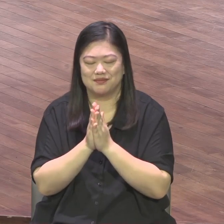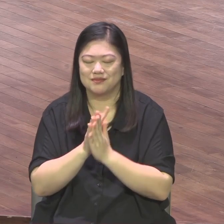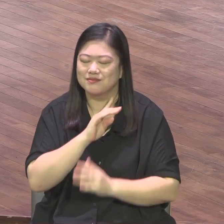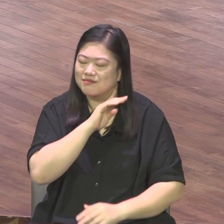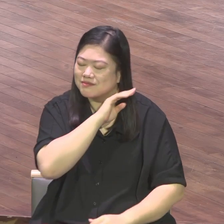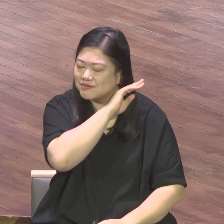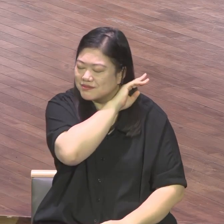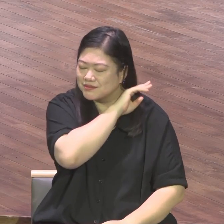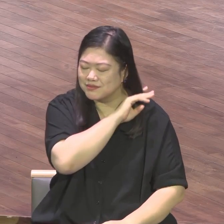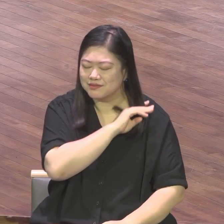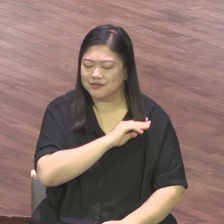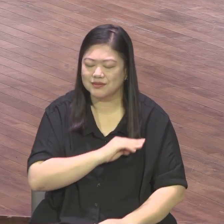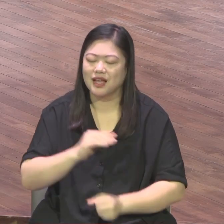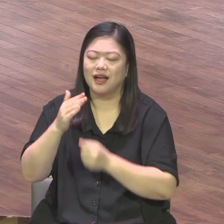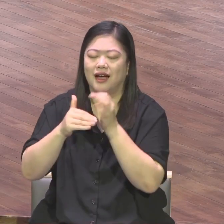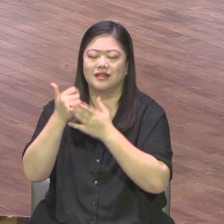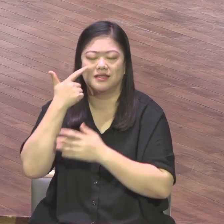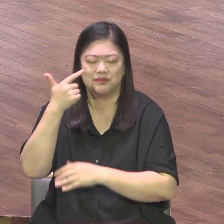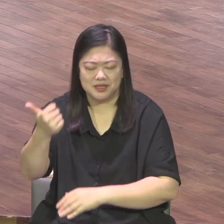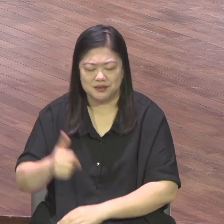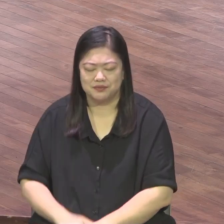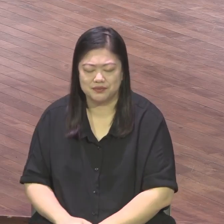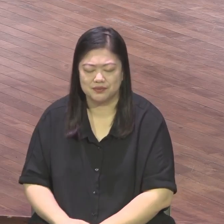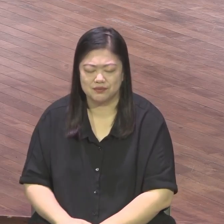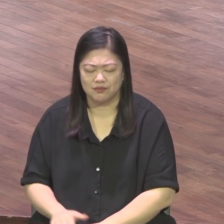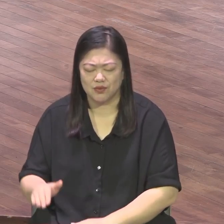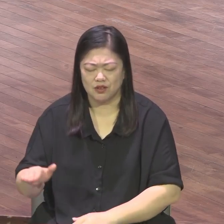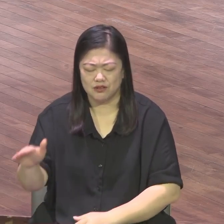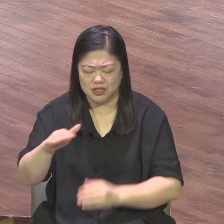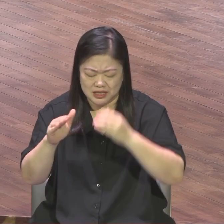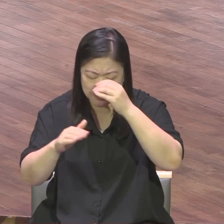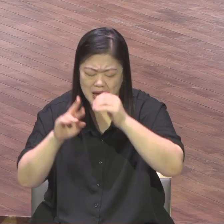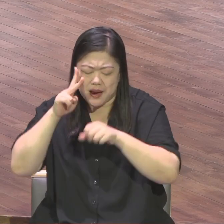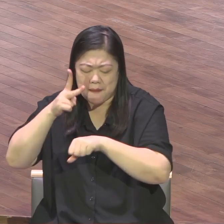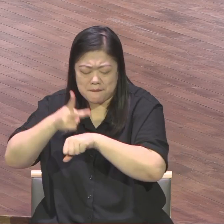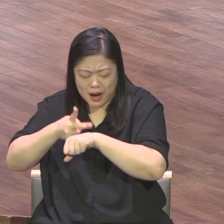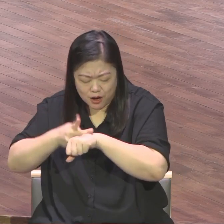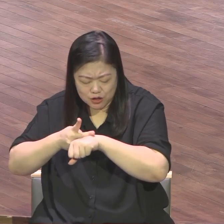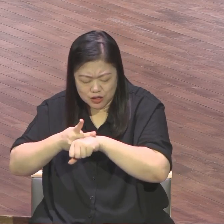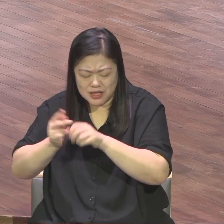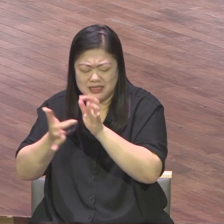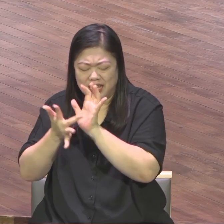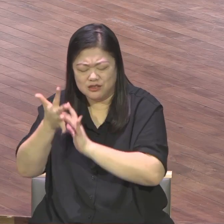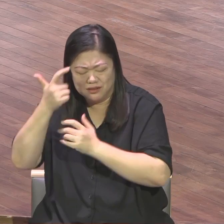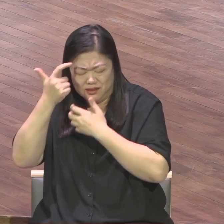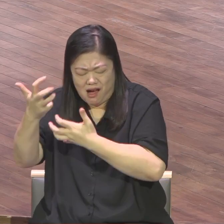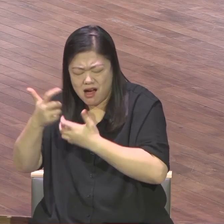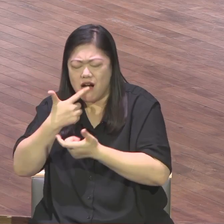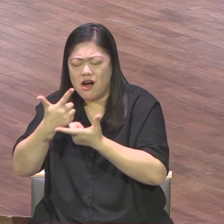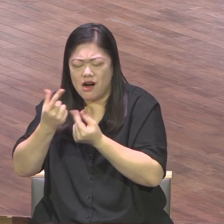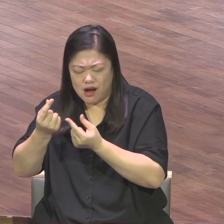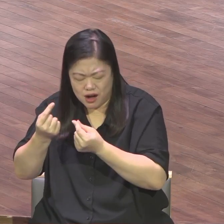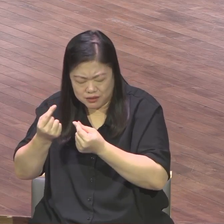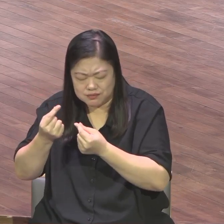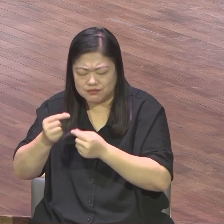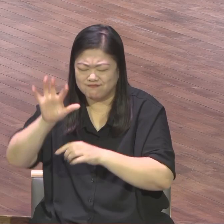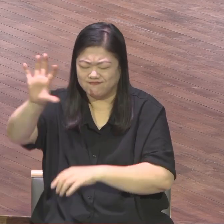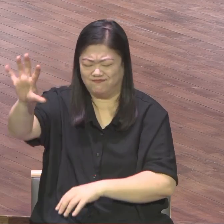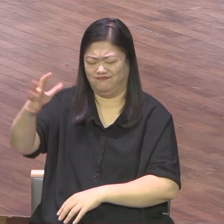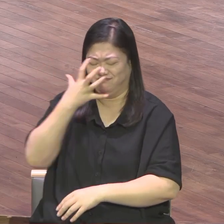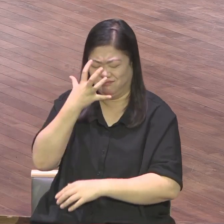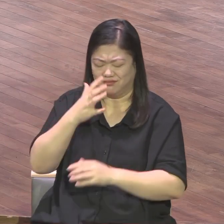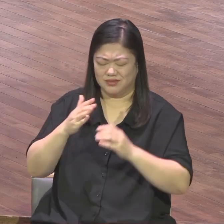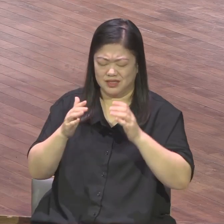영계 모든 성도들 예수에 미치는 사도 바울의 키즈들이 되게 도와주옵소서. 정말로